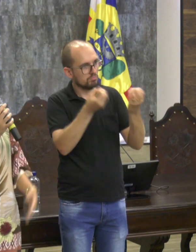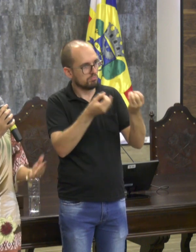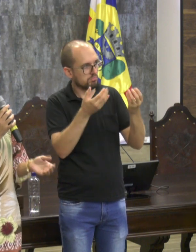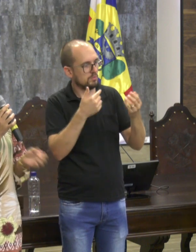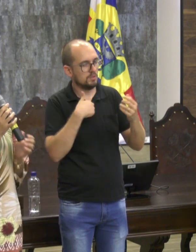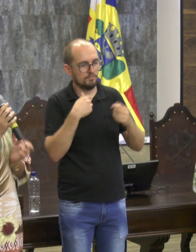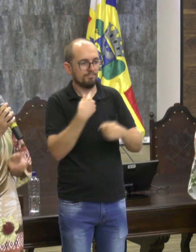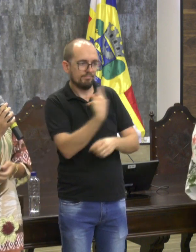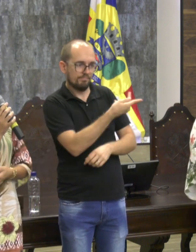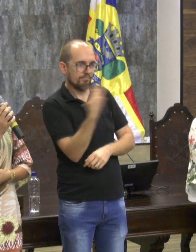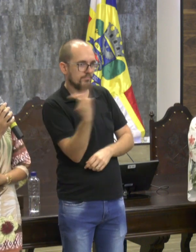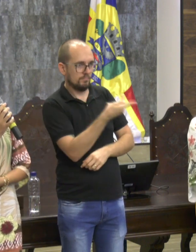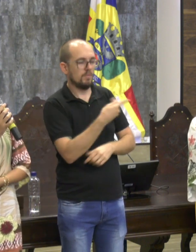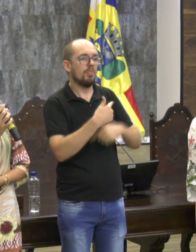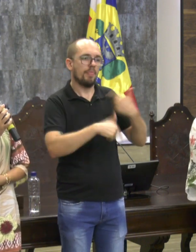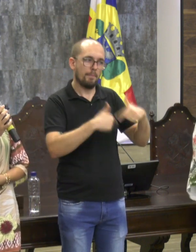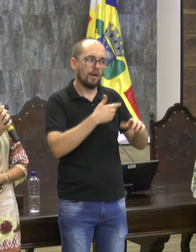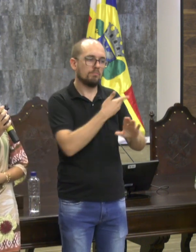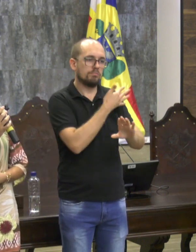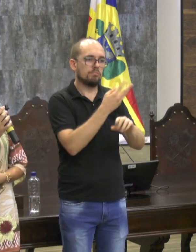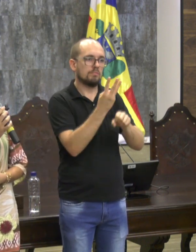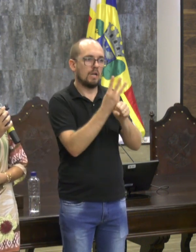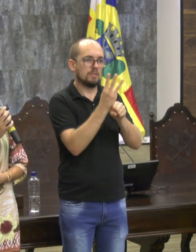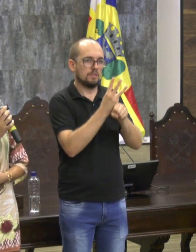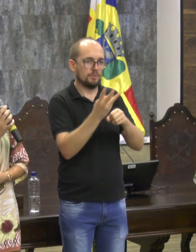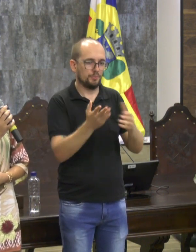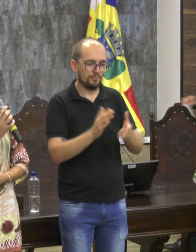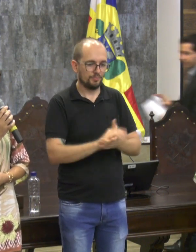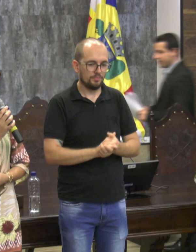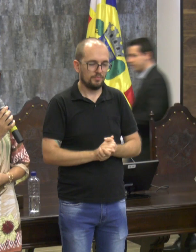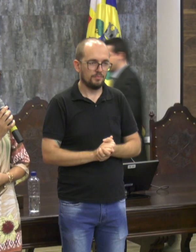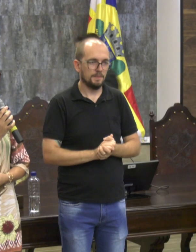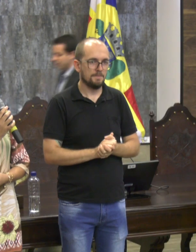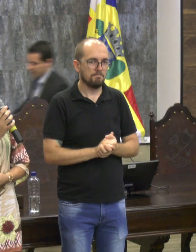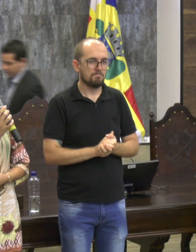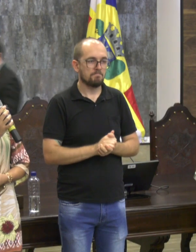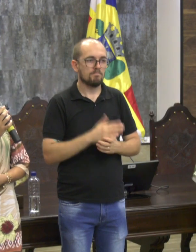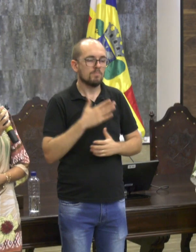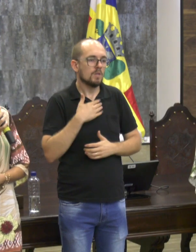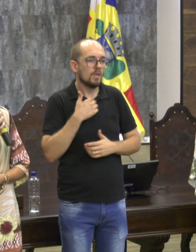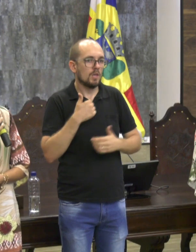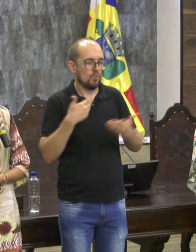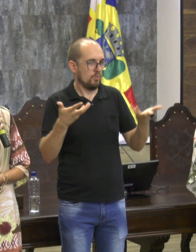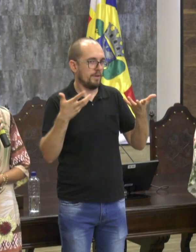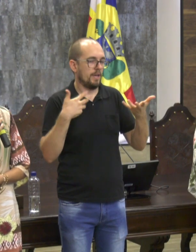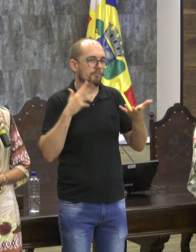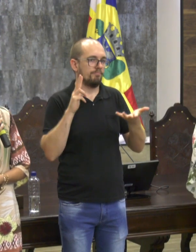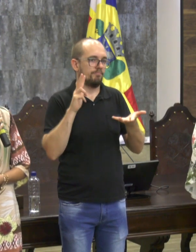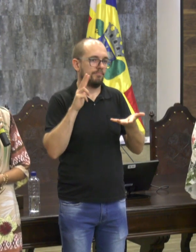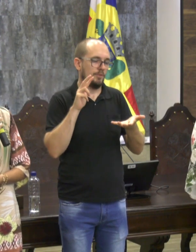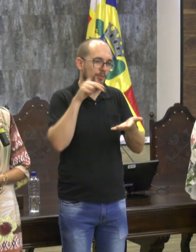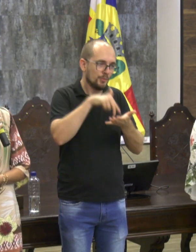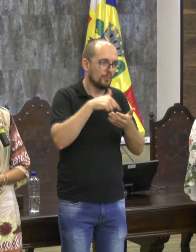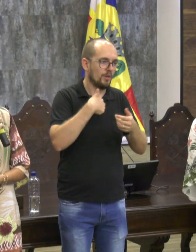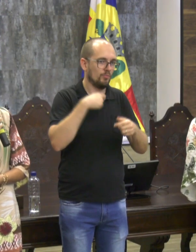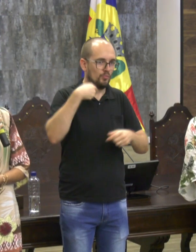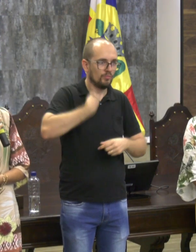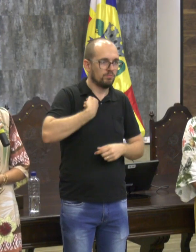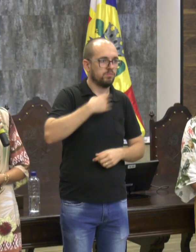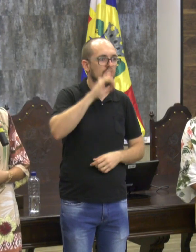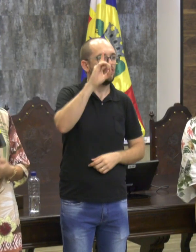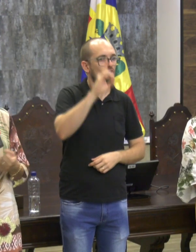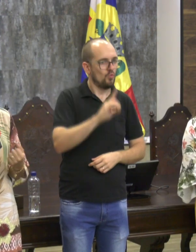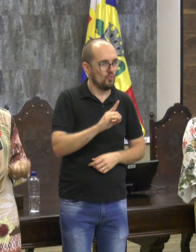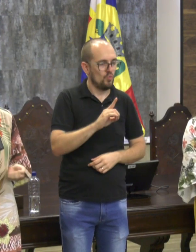acabou realizando ao longo desses anos. A minha fala aqui como gestora é uma fala